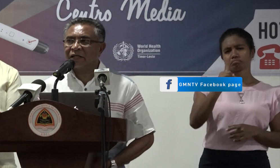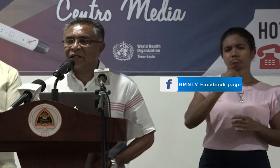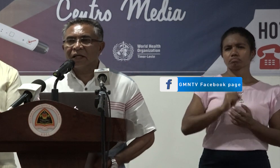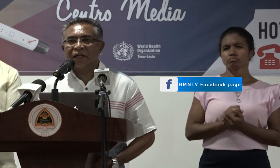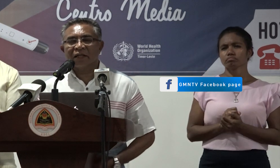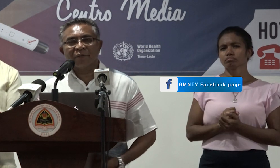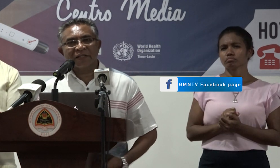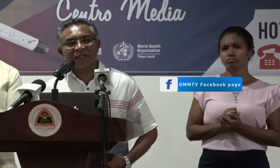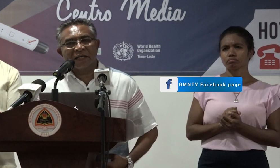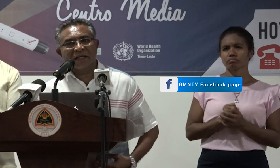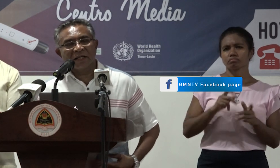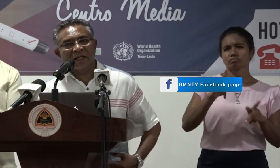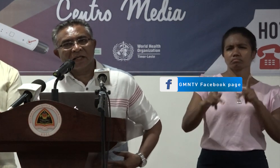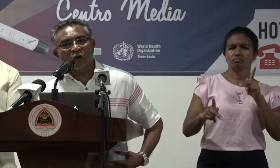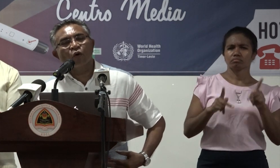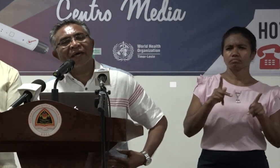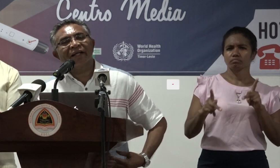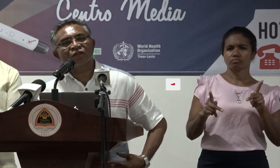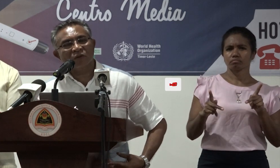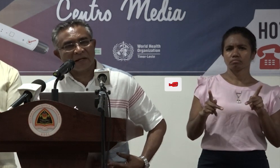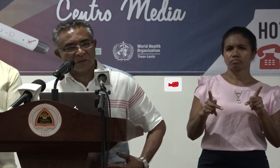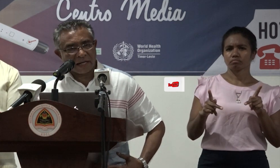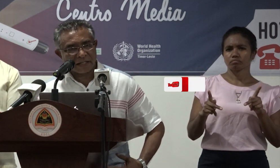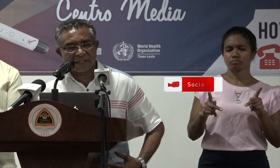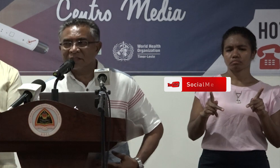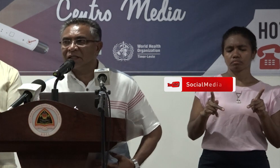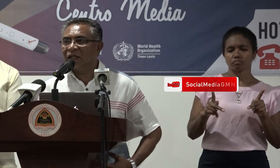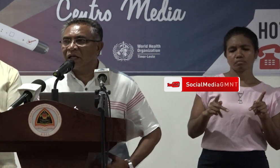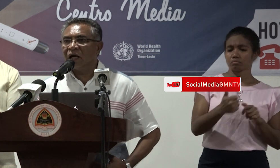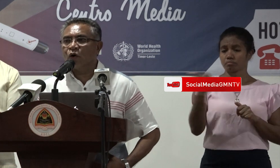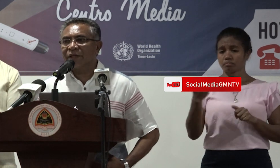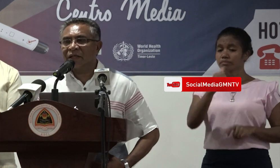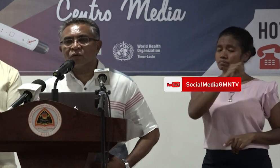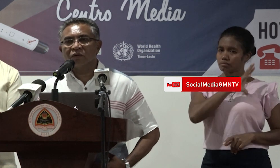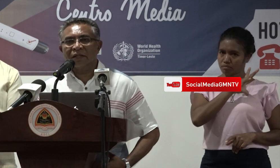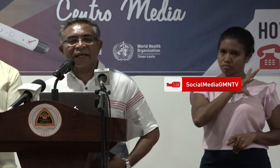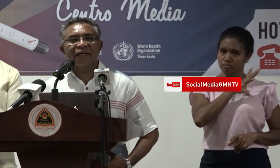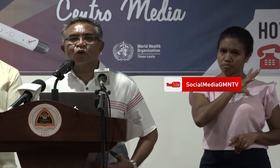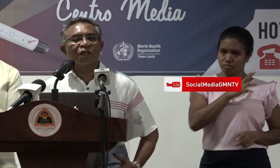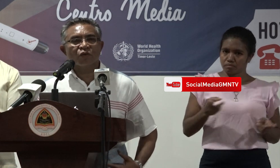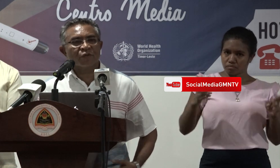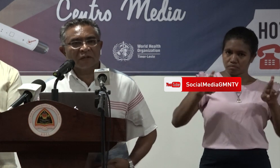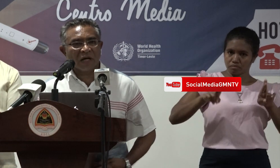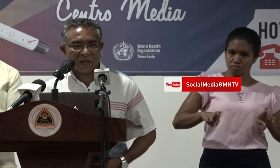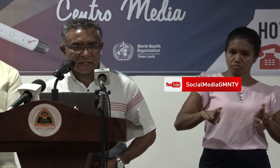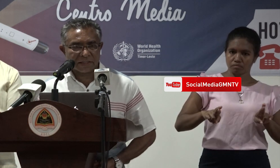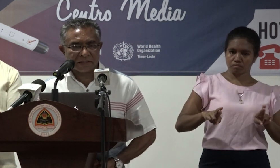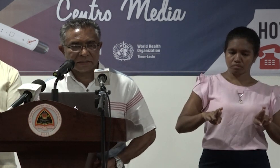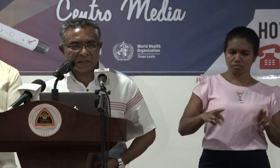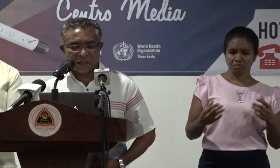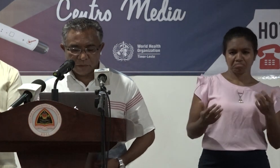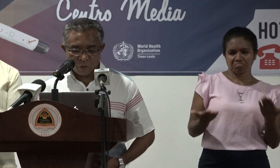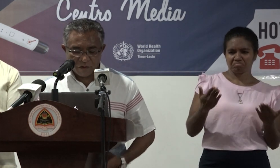significa, ida nebe sei ohin resultado, análise, ou então la ihe condições para tu halo